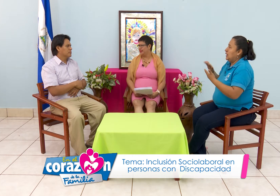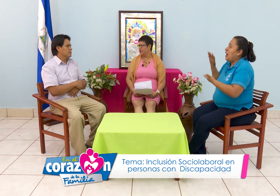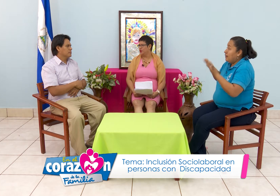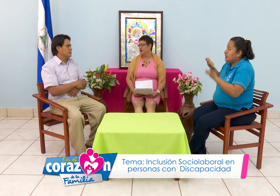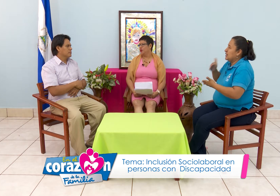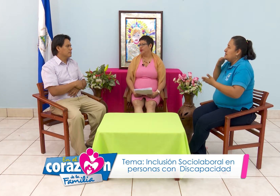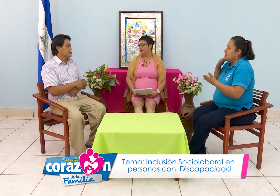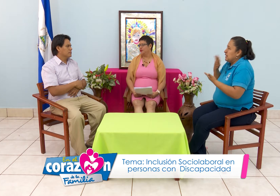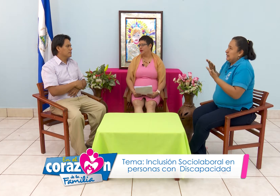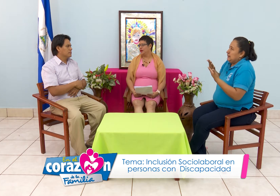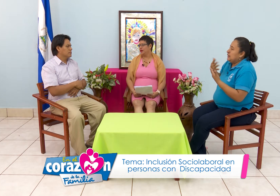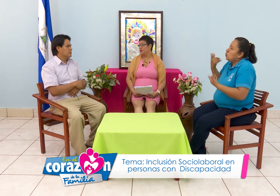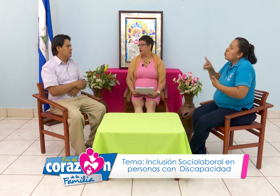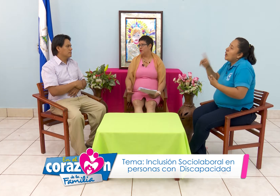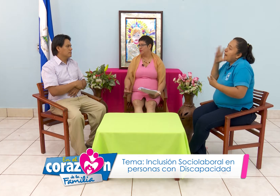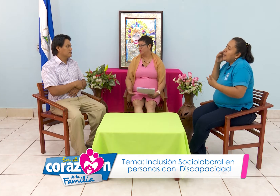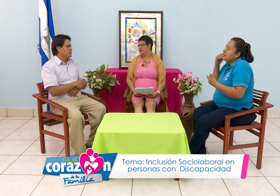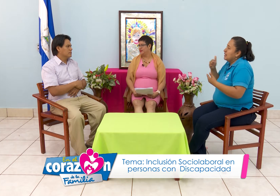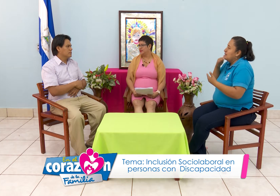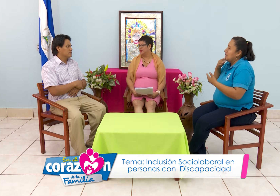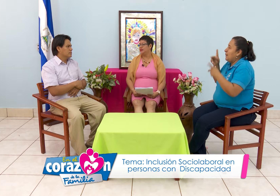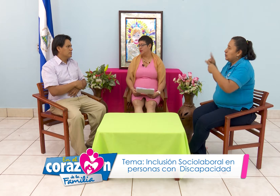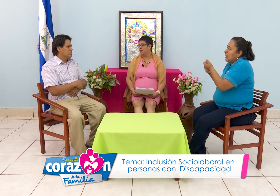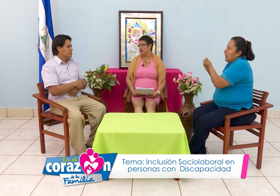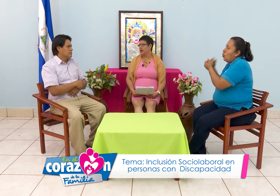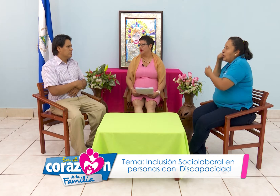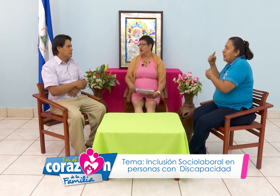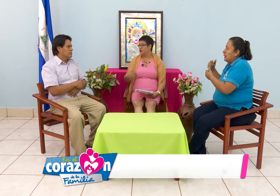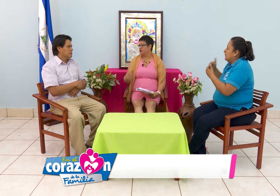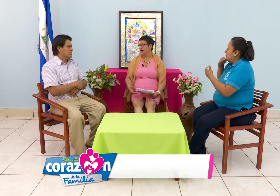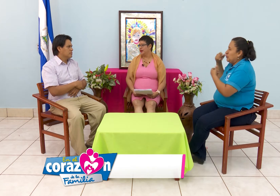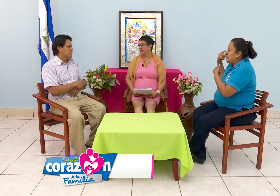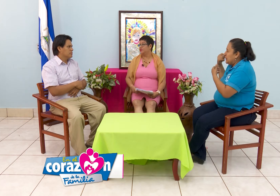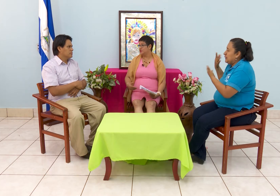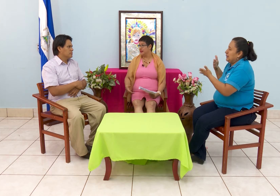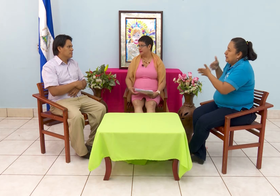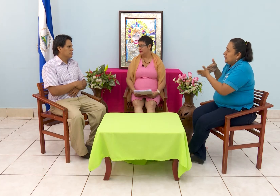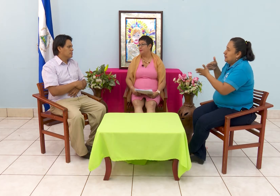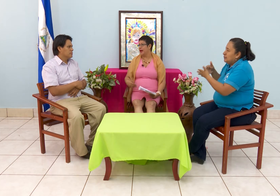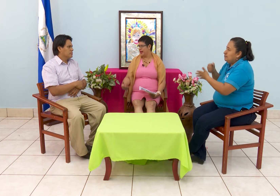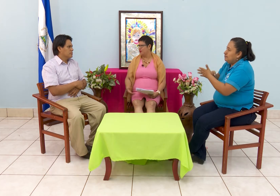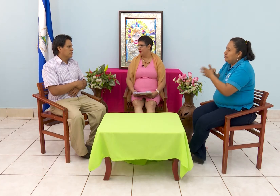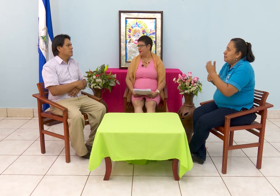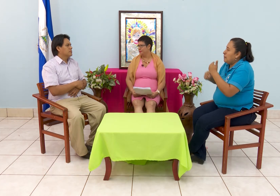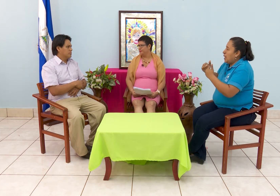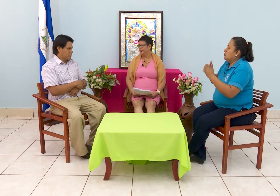retos. Cuéntanos que a lo mejor no ha sido nada fácil, has tenido que luchar, que esforzarte, ¿verdad? Más allá, a lo mejor. Tal